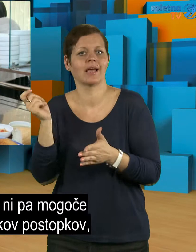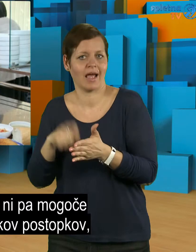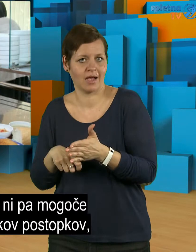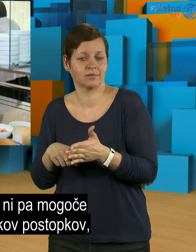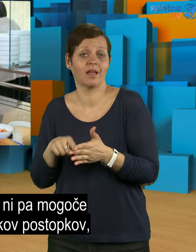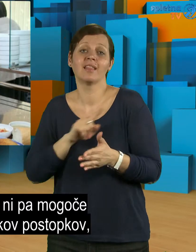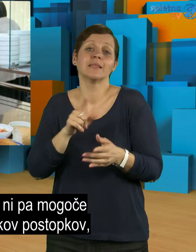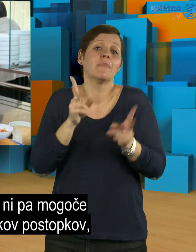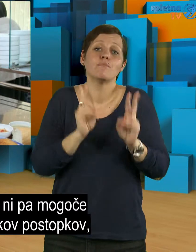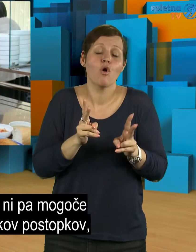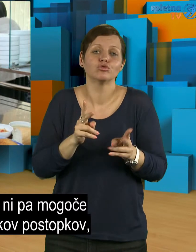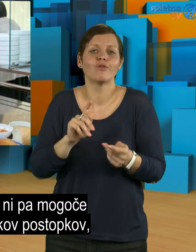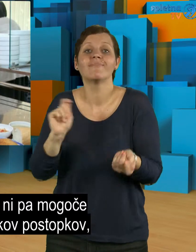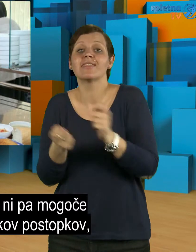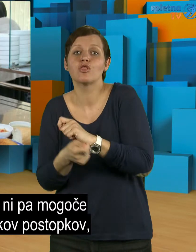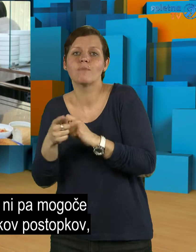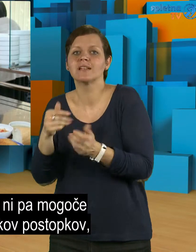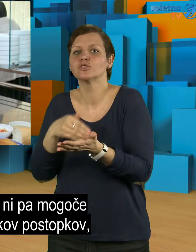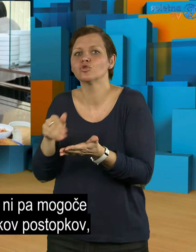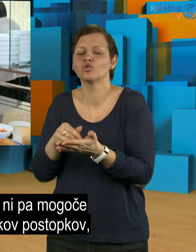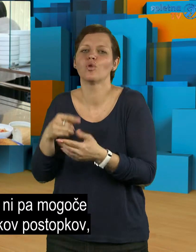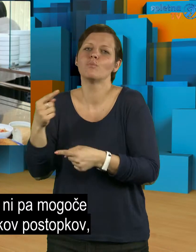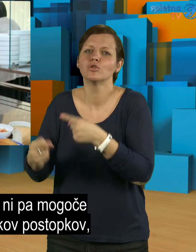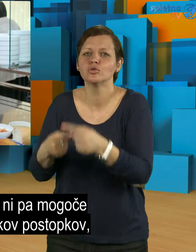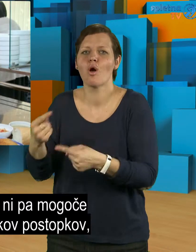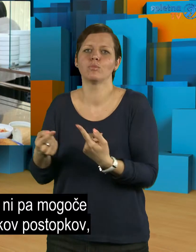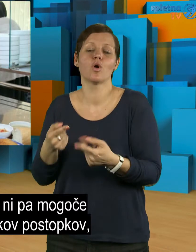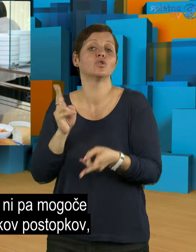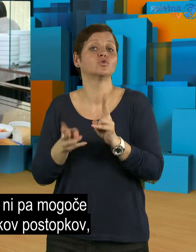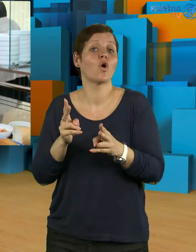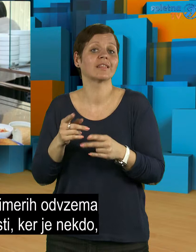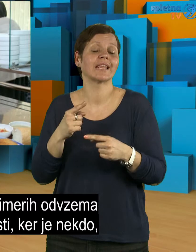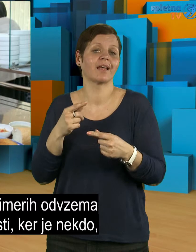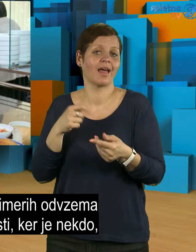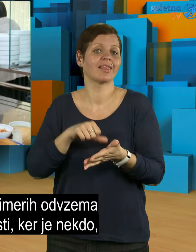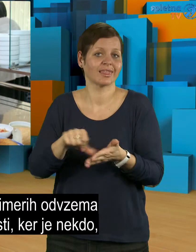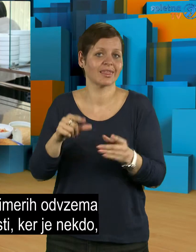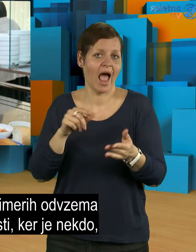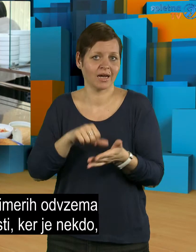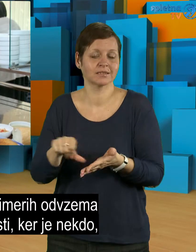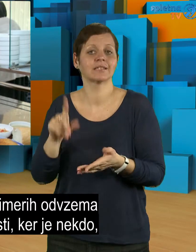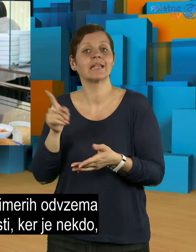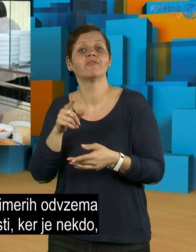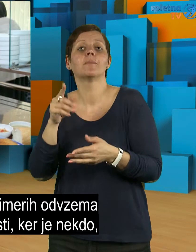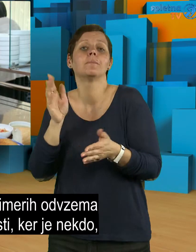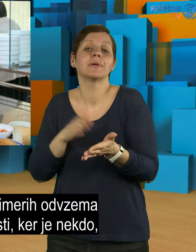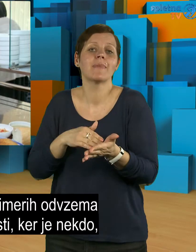stroškov postopkov, sodnih taks ali v primerih odvzema premoženjske koristi, ker je nekdo, denimo, delal na